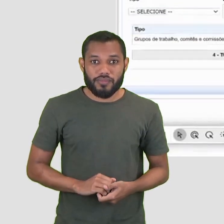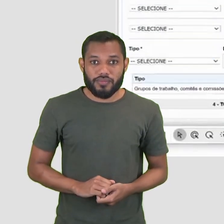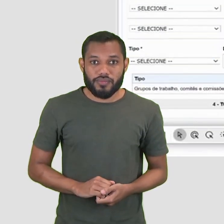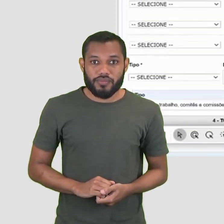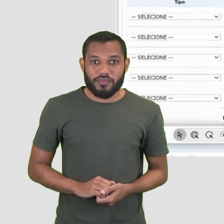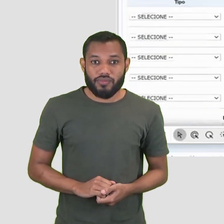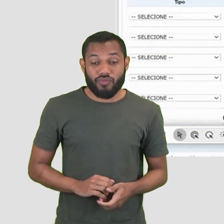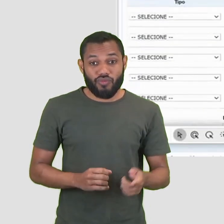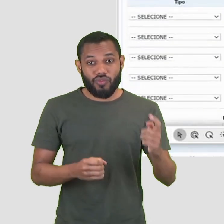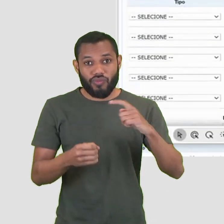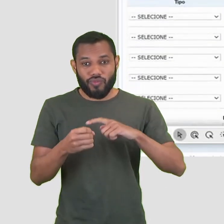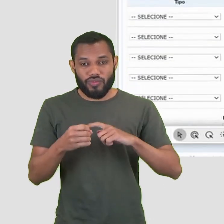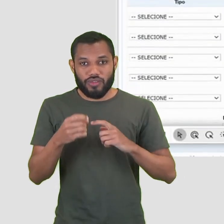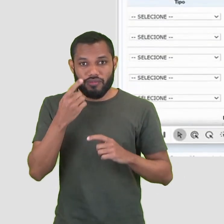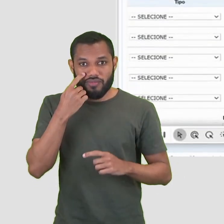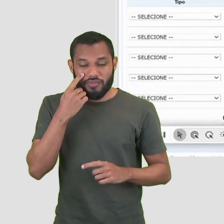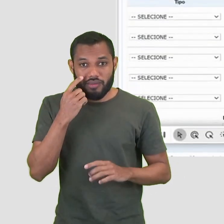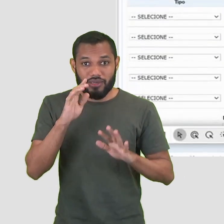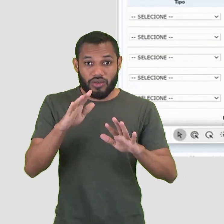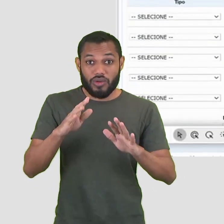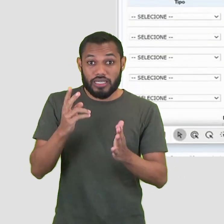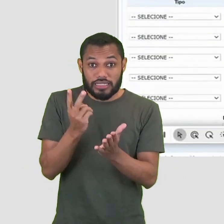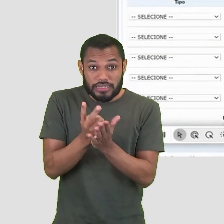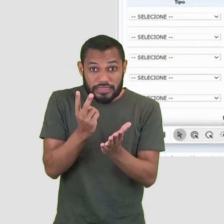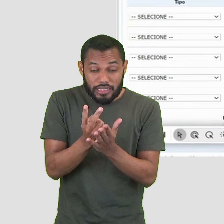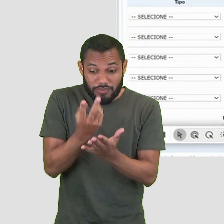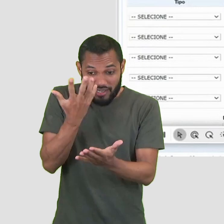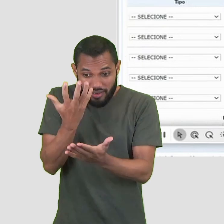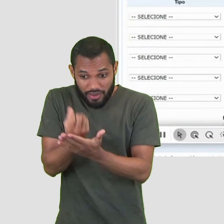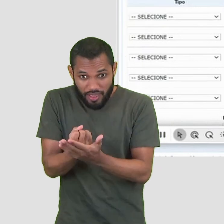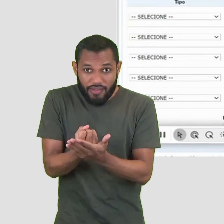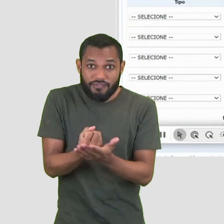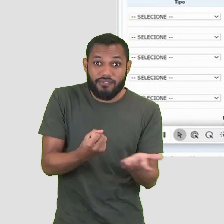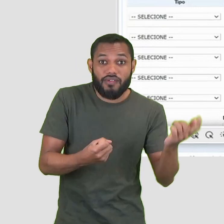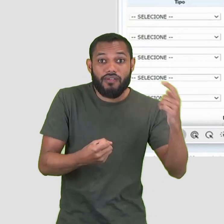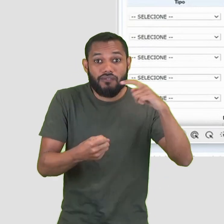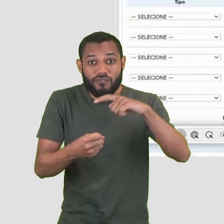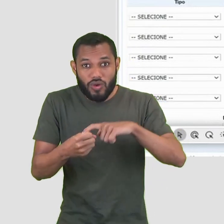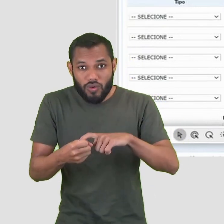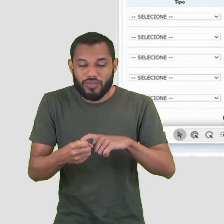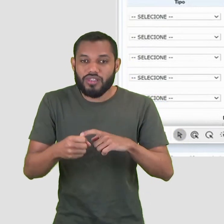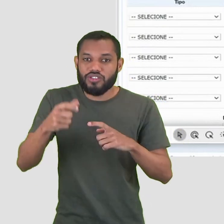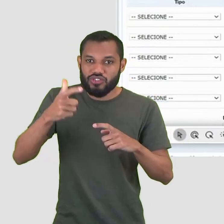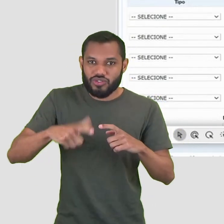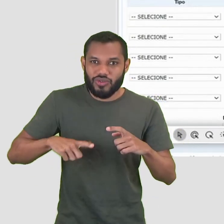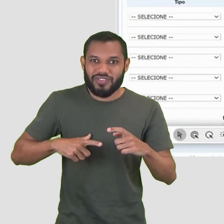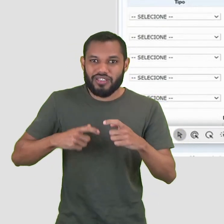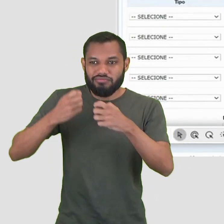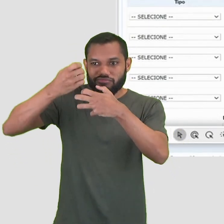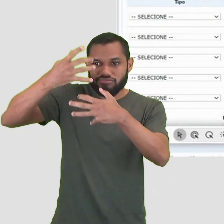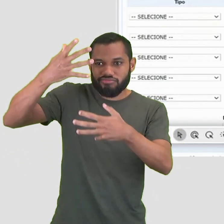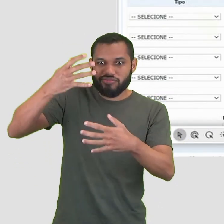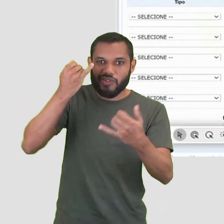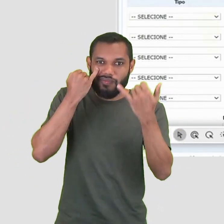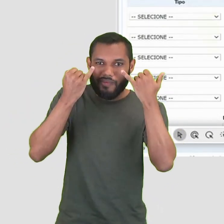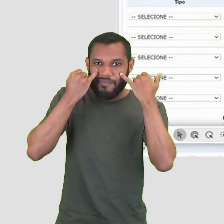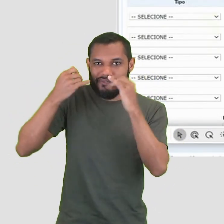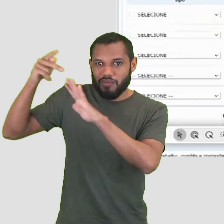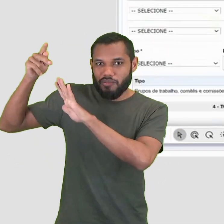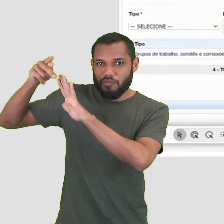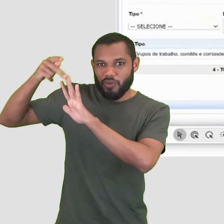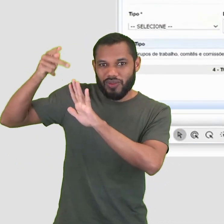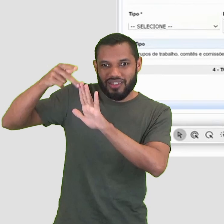Vamos lá, então. Ó, toda vez que a gente grava e retorna, ele puxa novamente as informações das portarias,